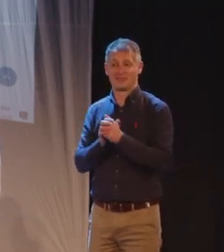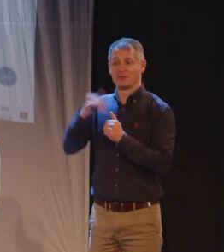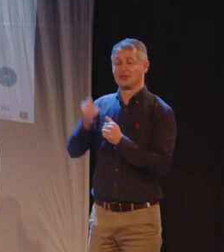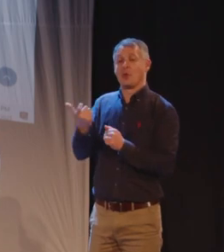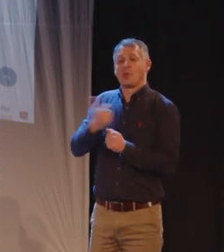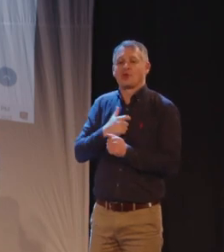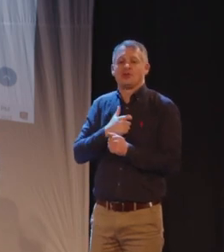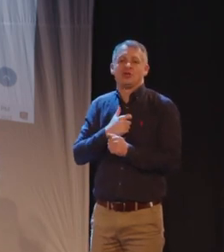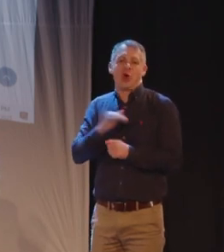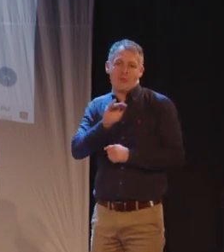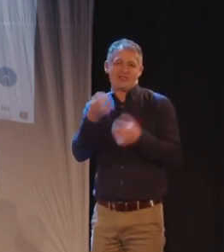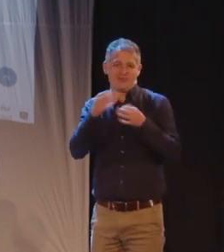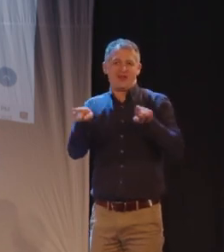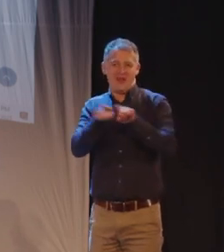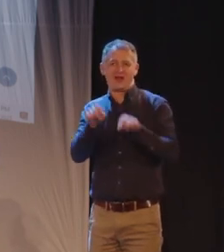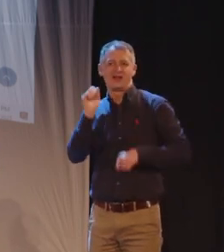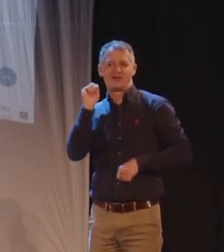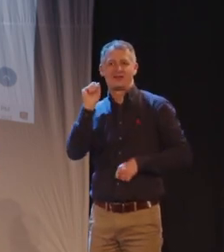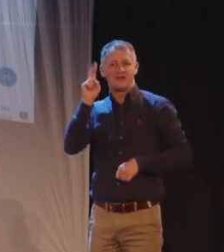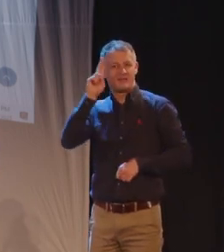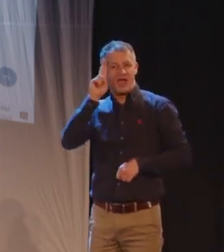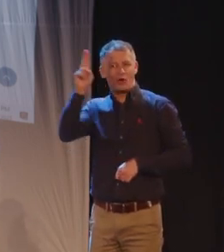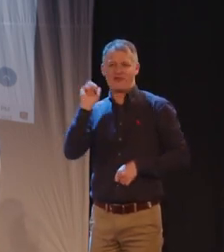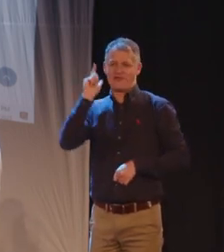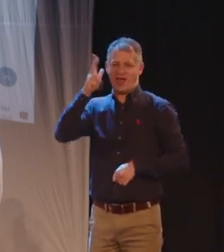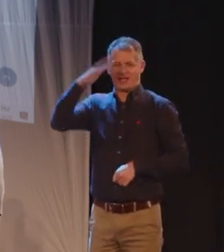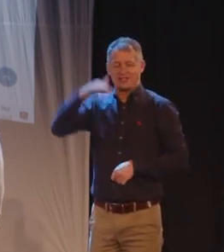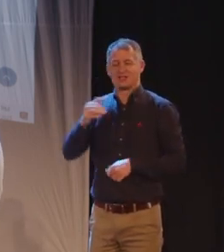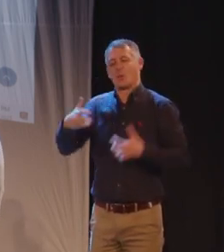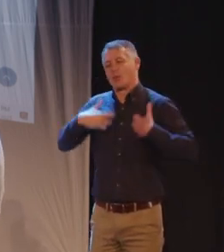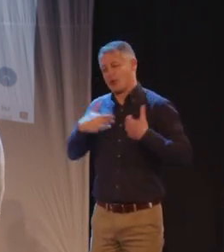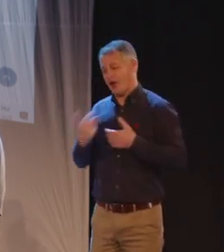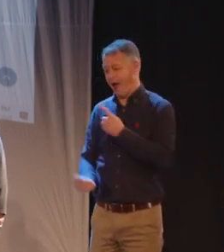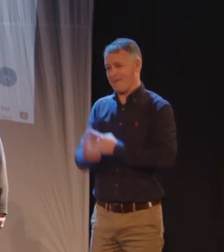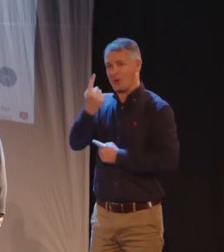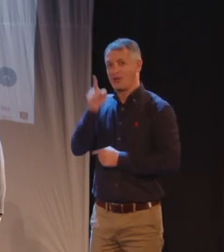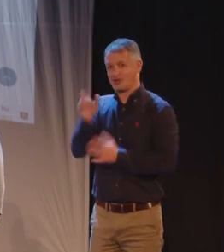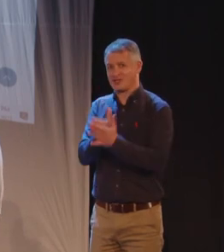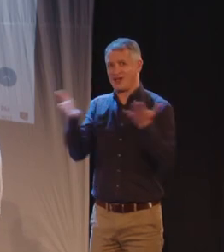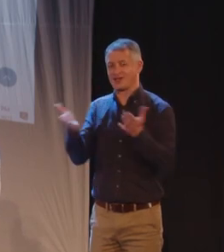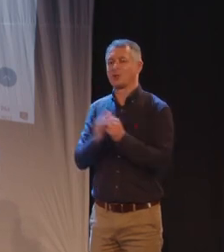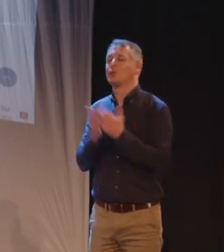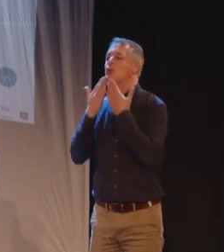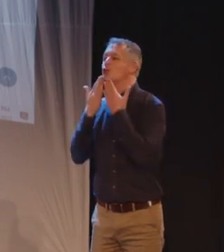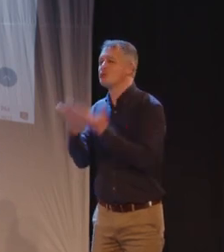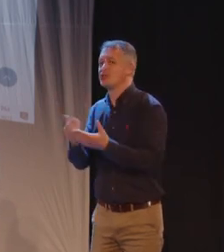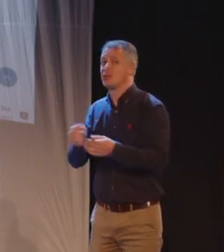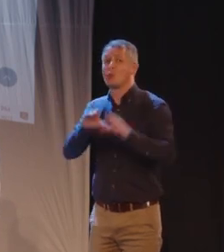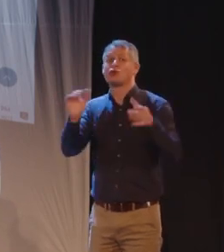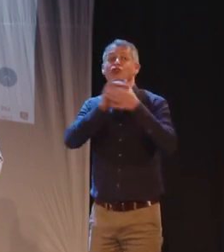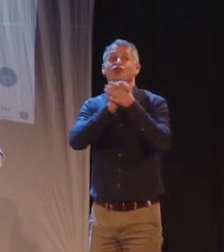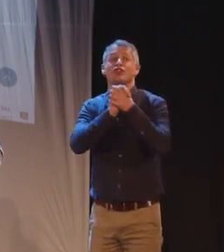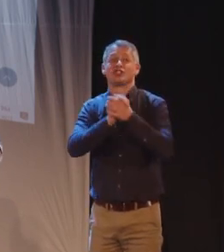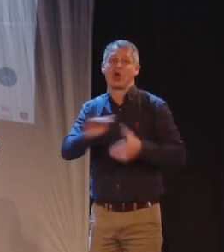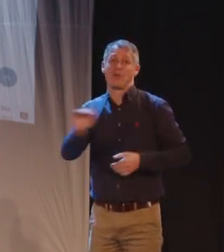viața de zi cu zi, așa că mă bucur foarte, foarte tare că a apărut această carte. Vă mulțumesc, le doresc mult succes copiilor,